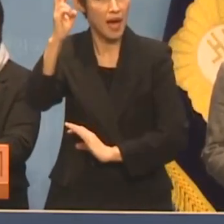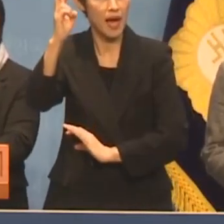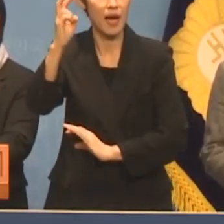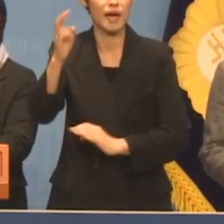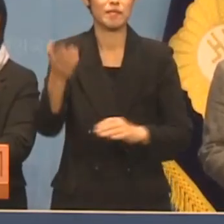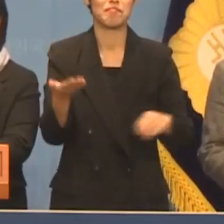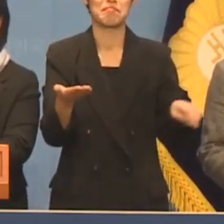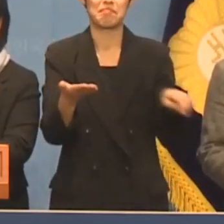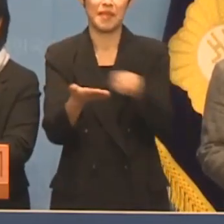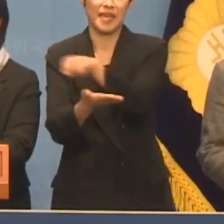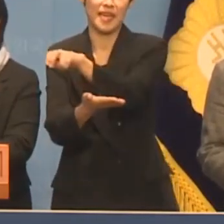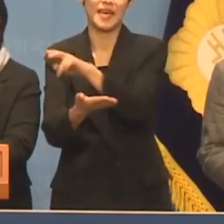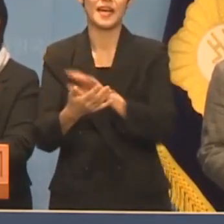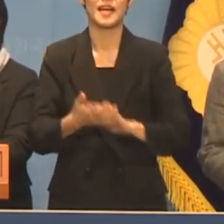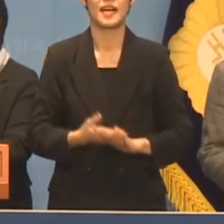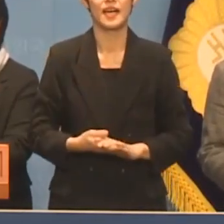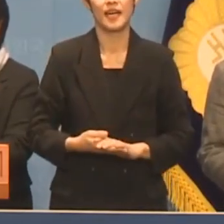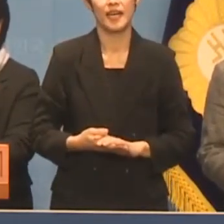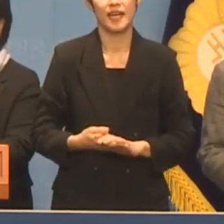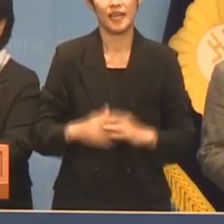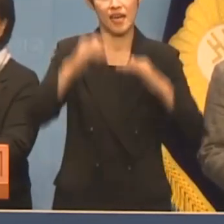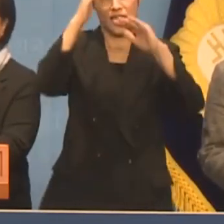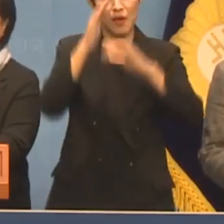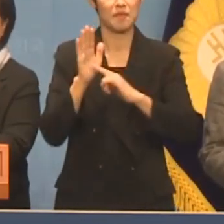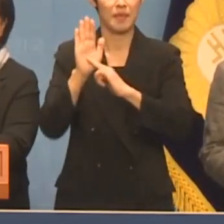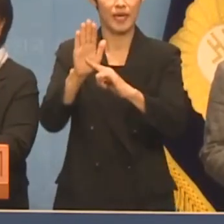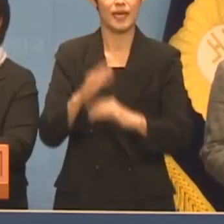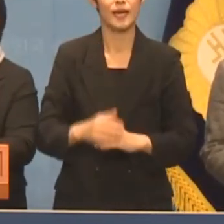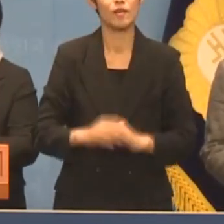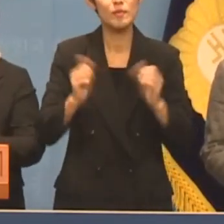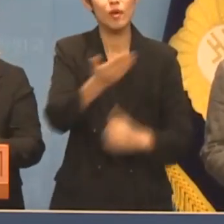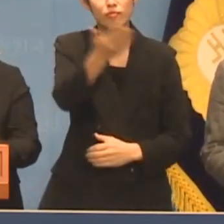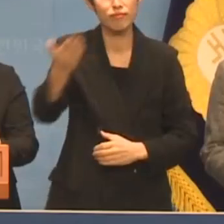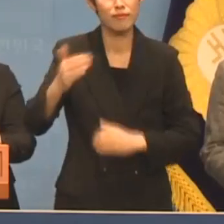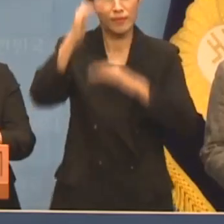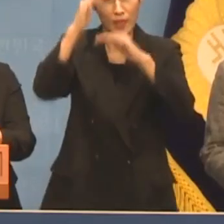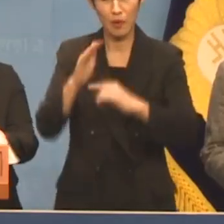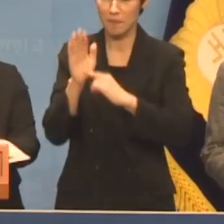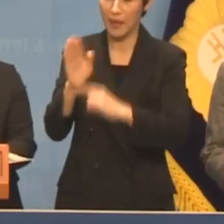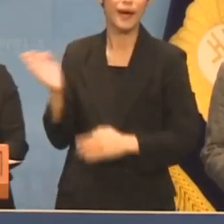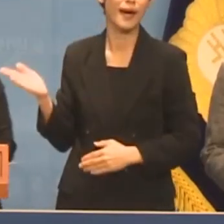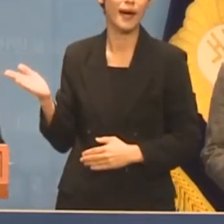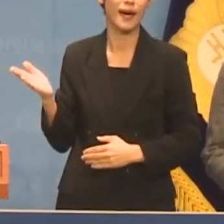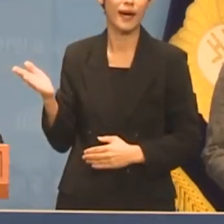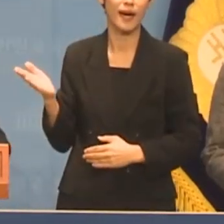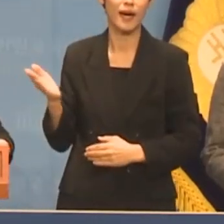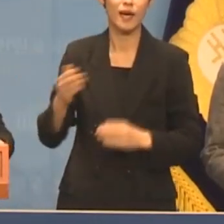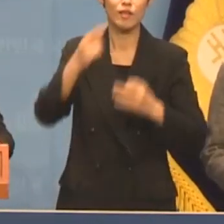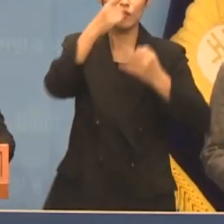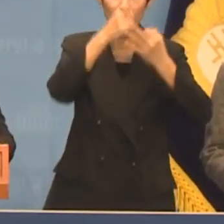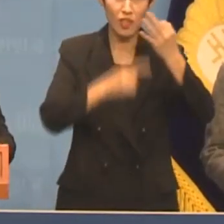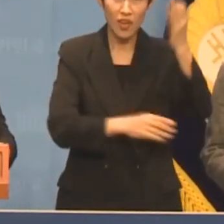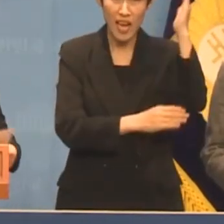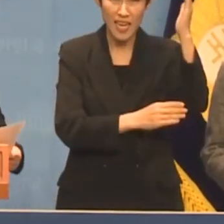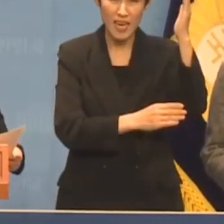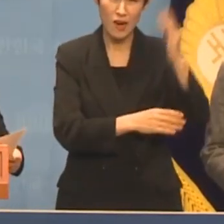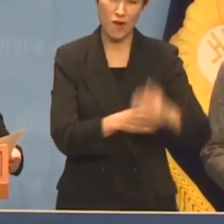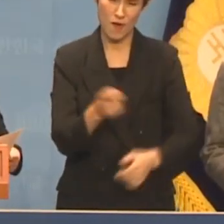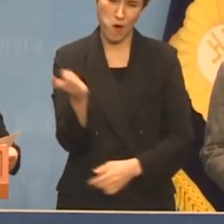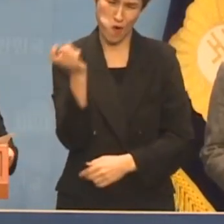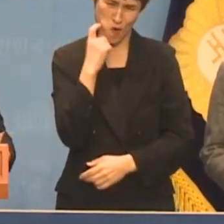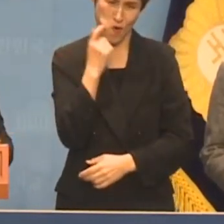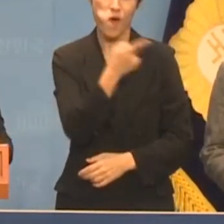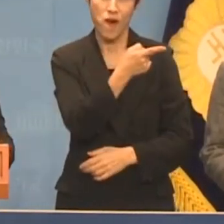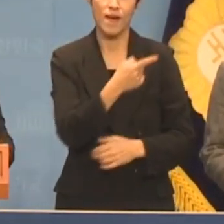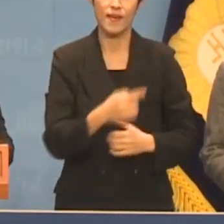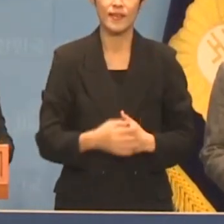했다는 게 만천하에 드러났습니다. 국민 여러분, 이런 내용이 만천하에 드러나서 윤석열의 말은 다 새빨간